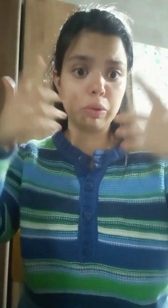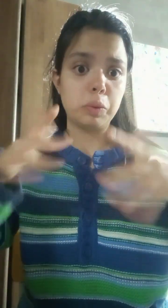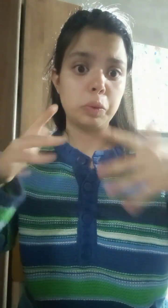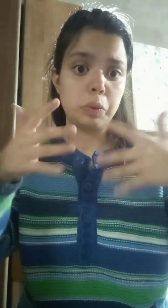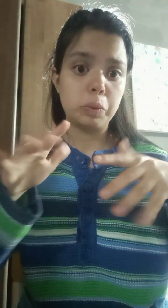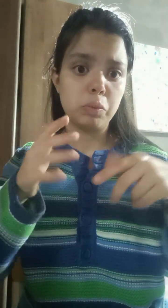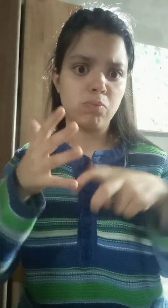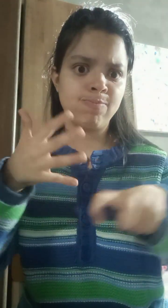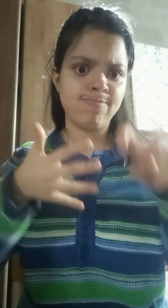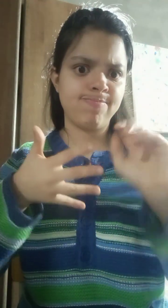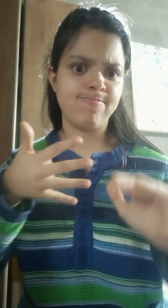el significado.